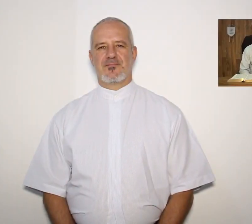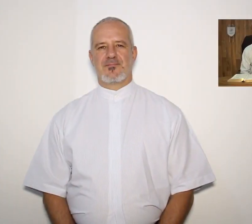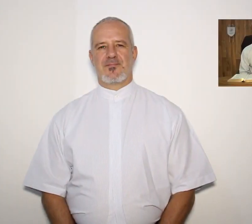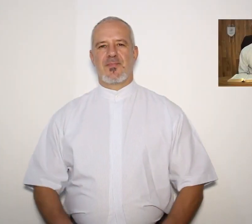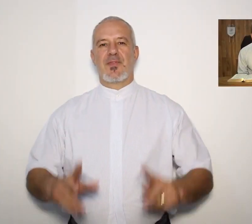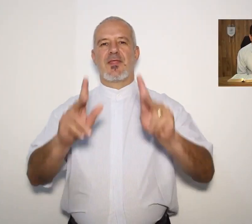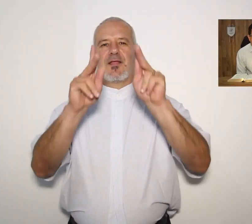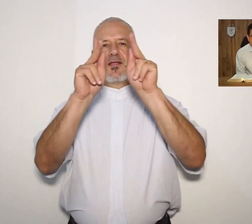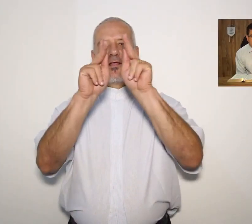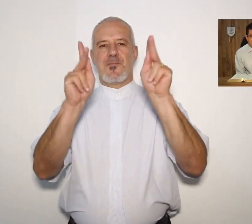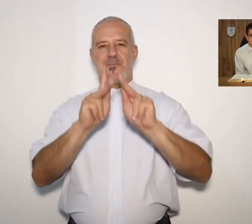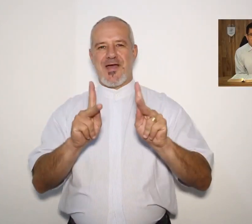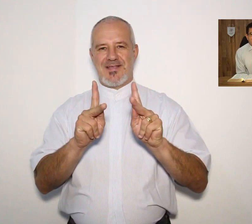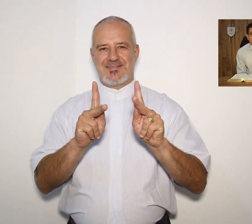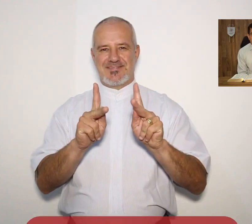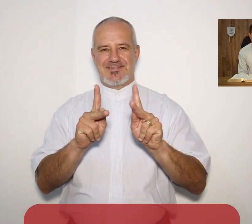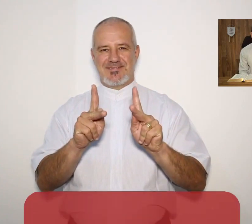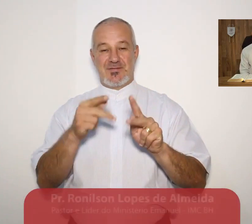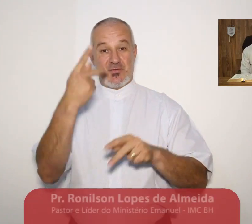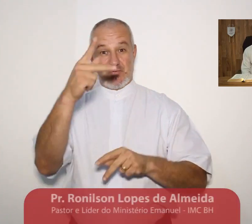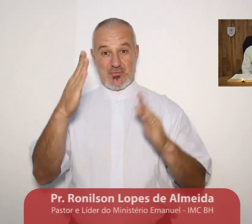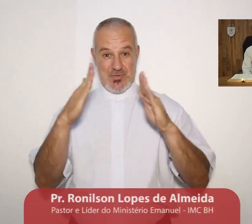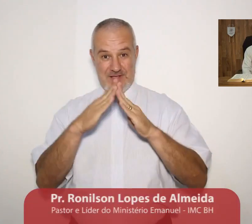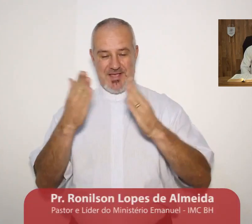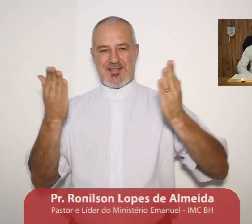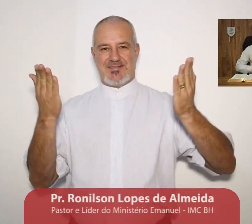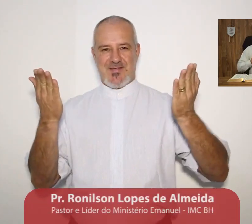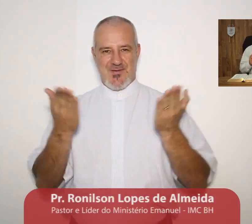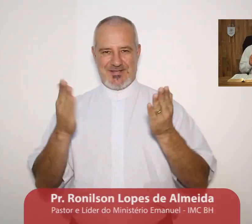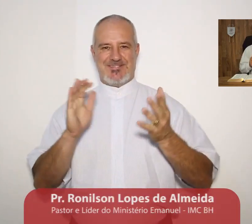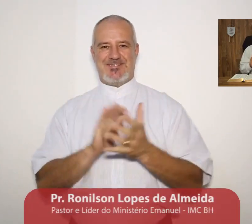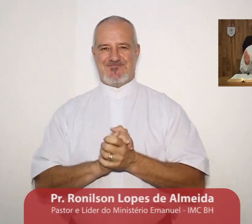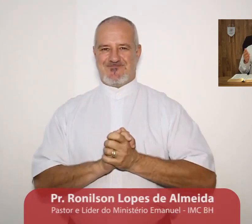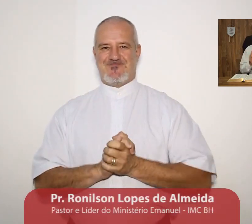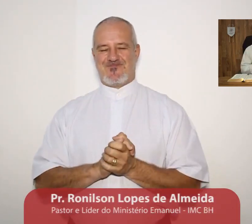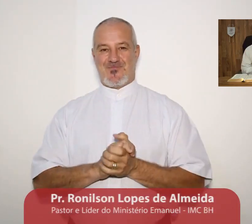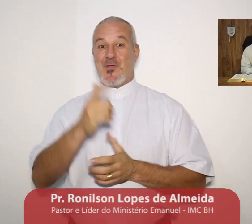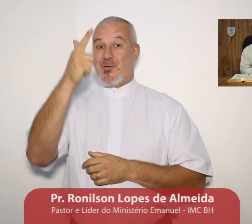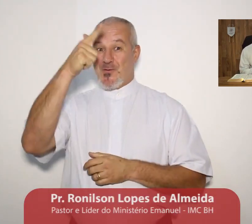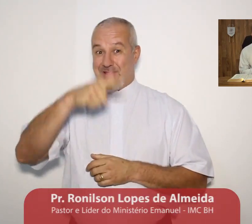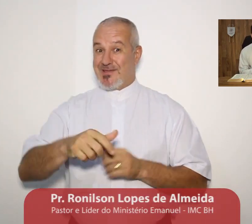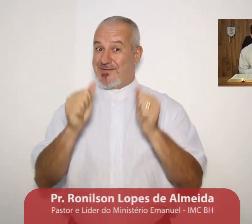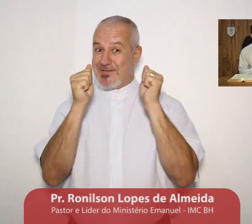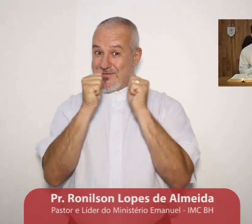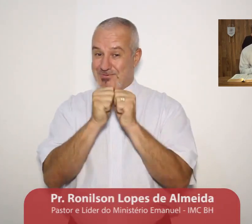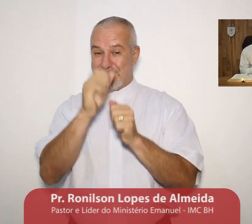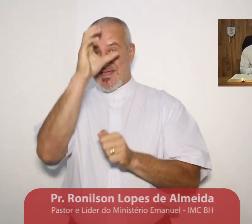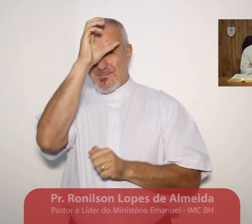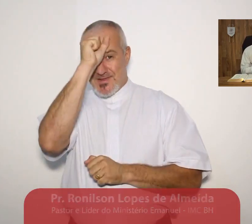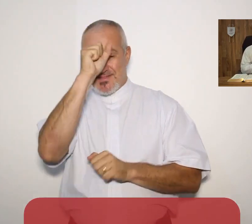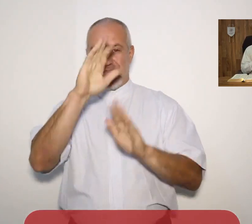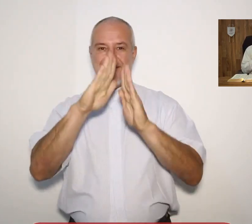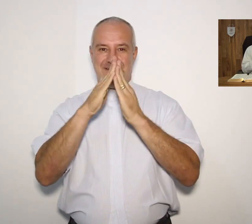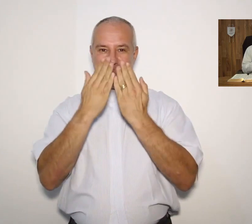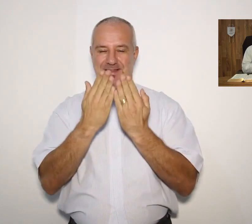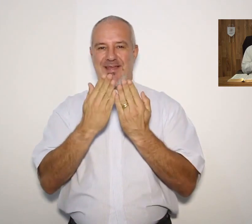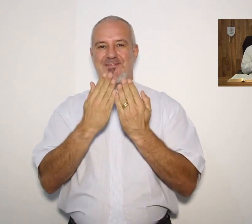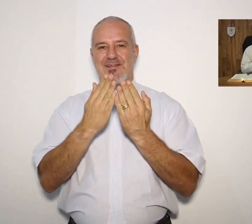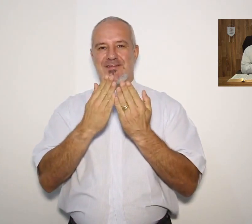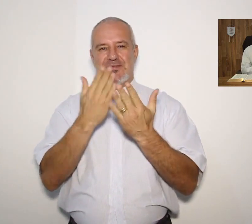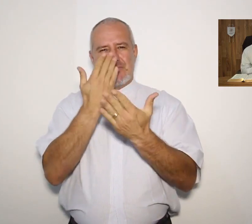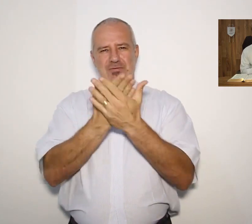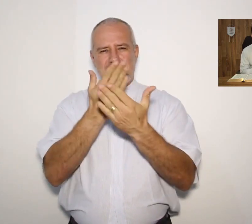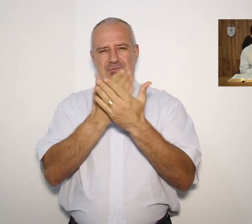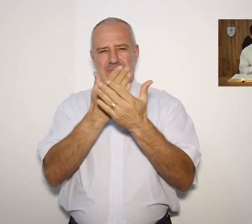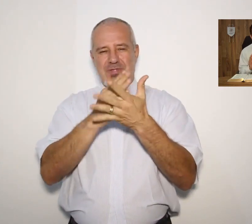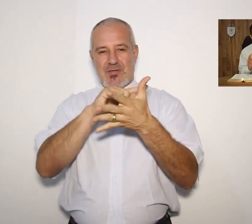Que a paz esteja nesta casa. Estamos vivenciando nesta semana o